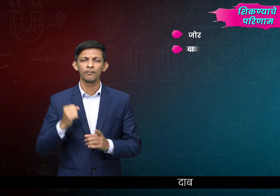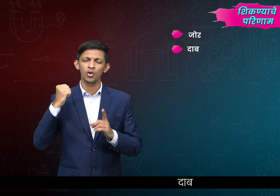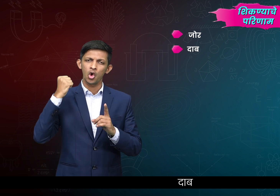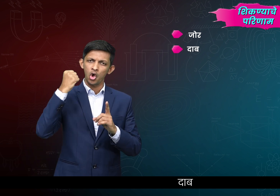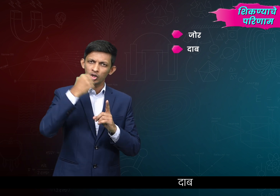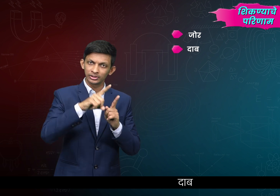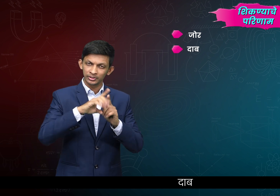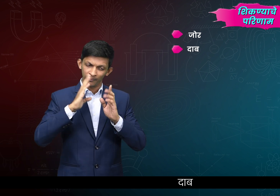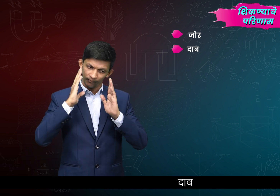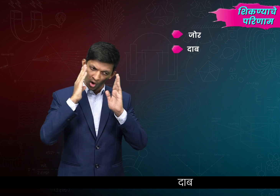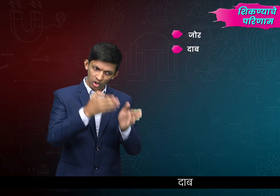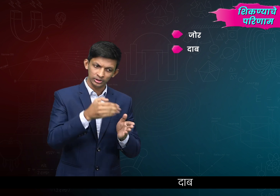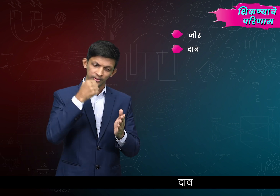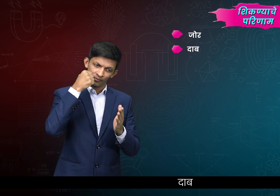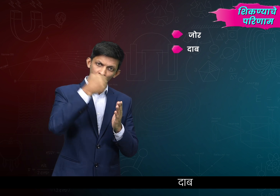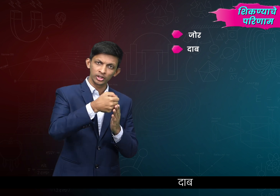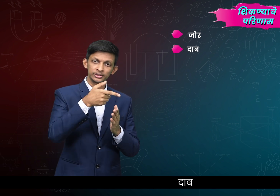दाब,